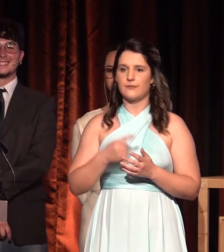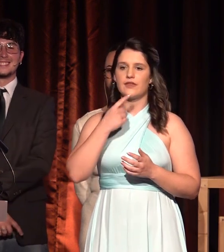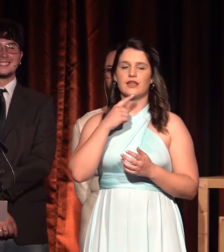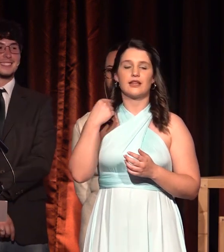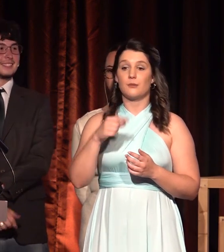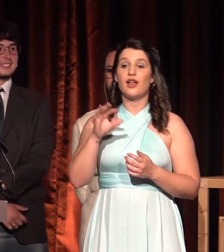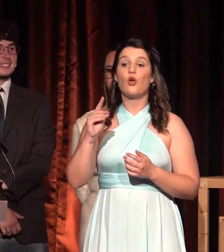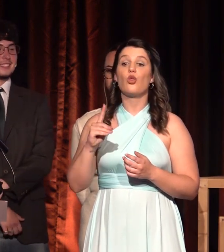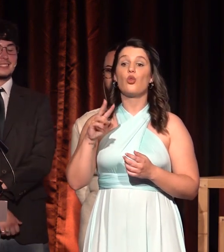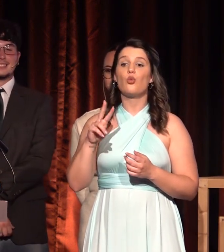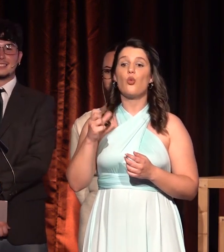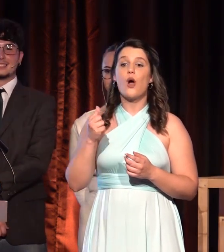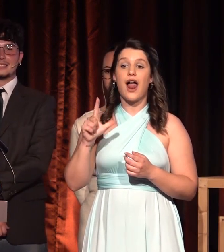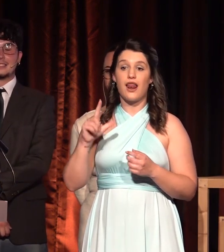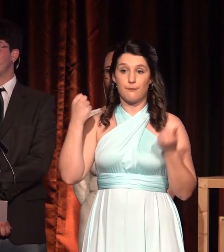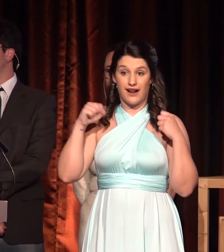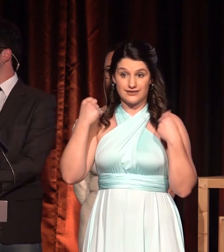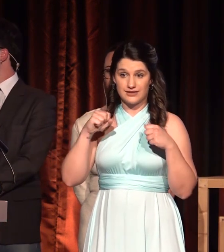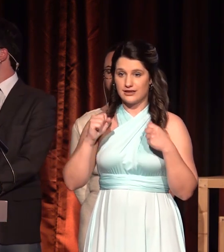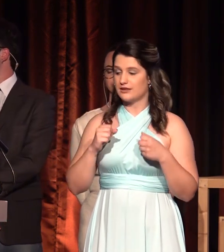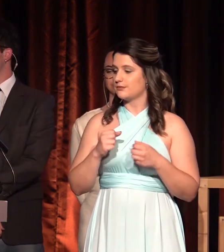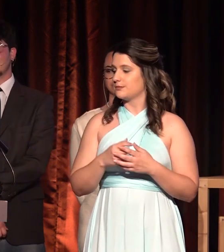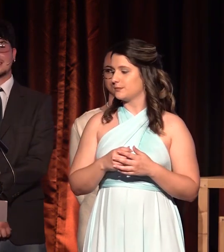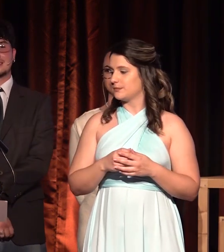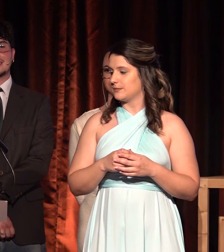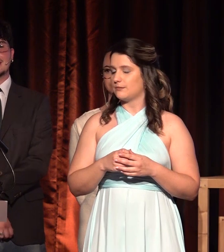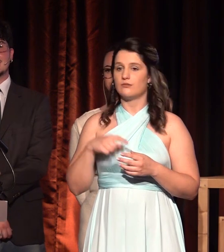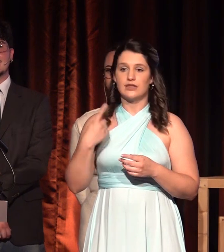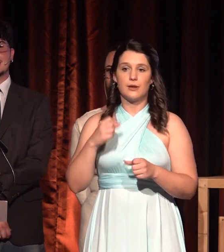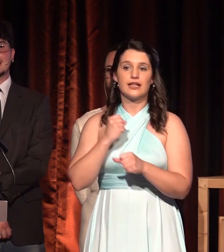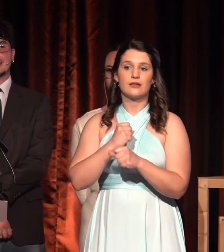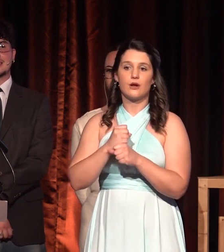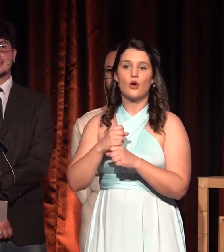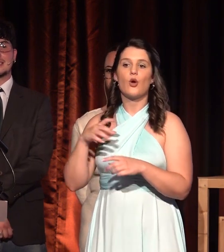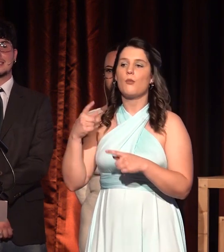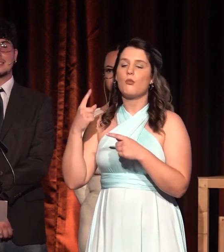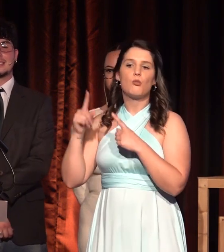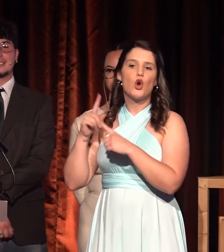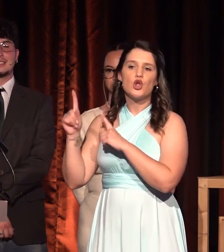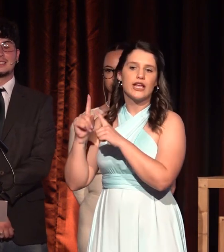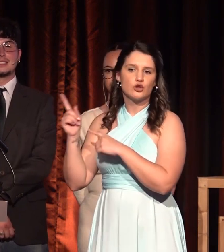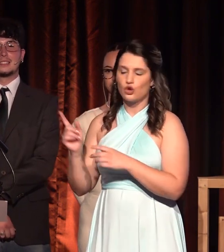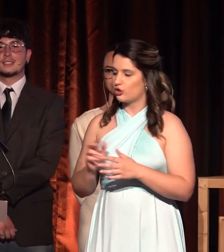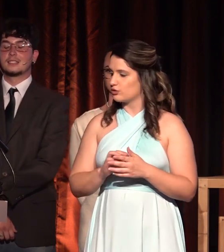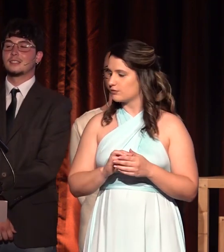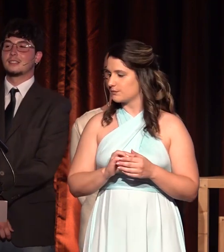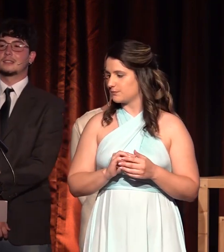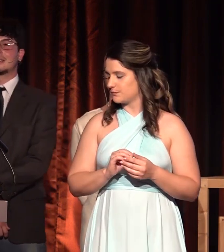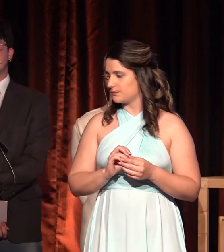dual, també. Possiblement alguns de vosaltres heu estat treballant en projectes, us heu presentat a premis i